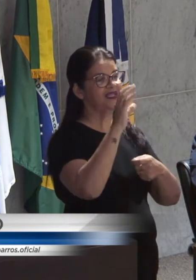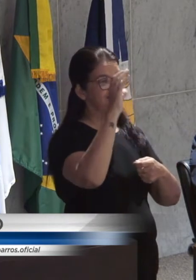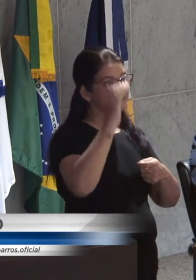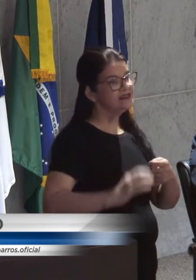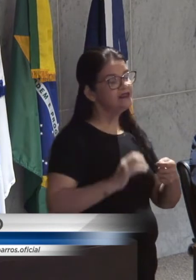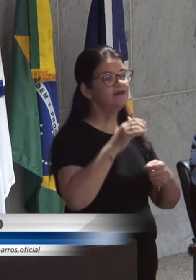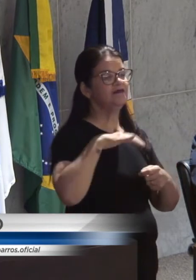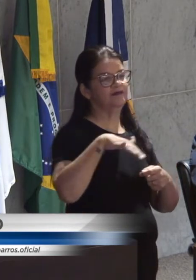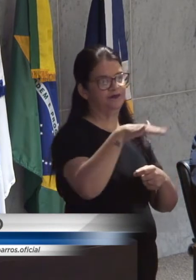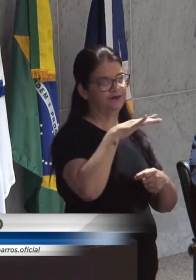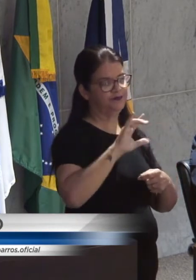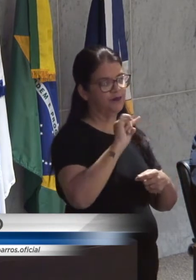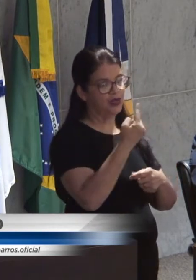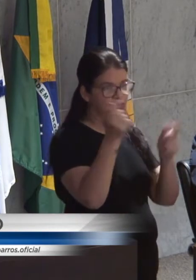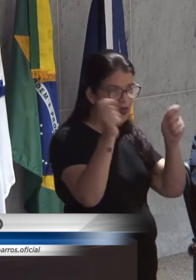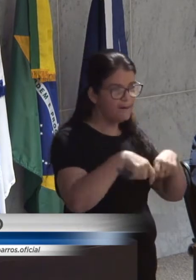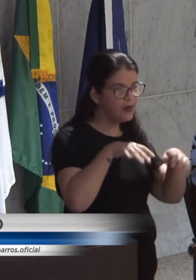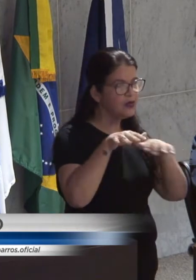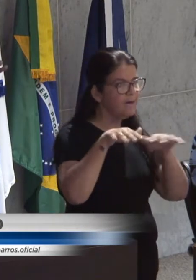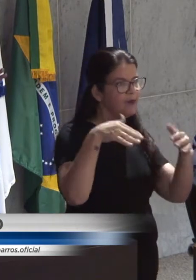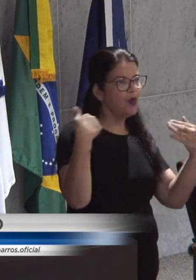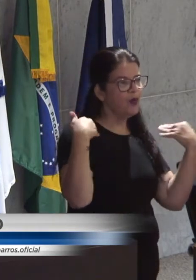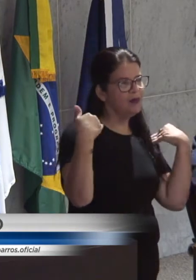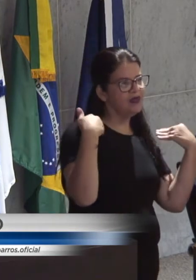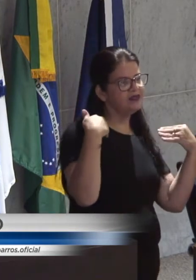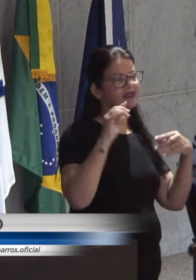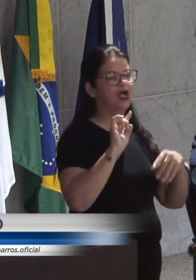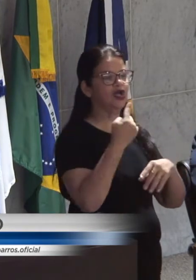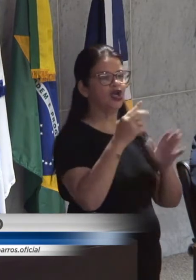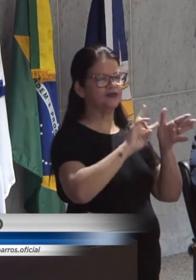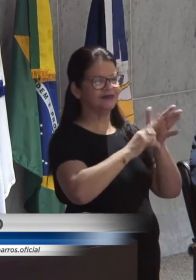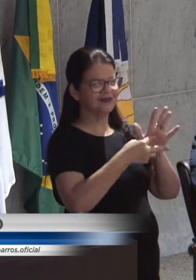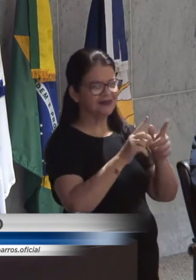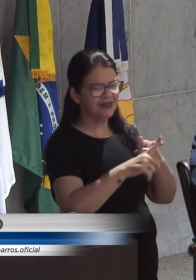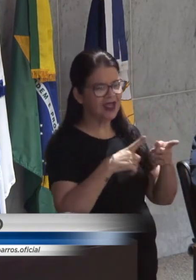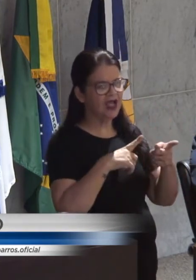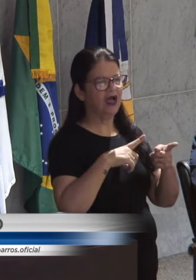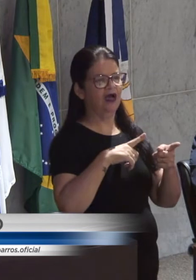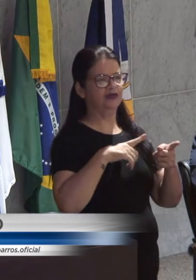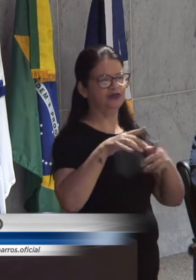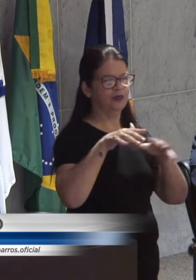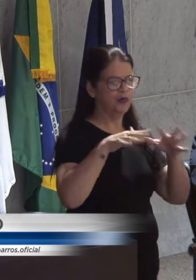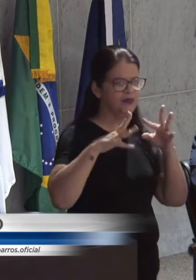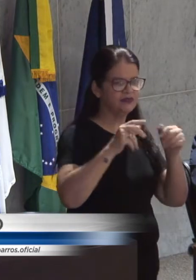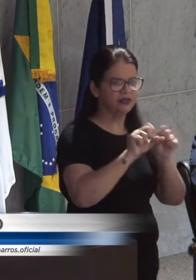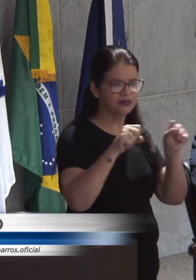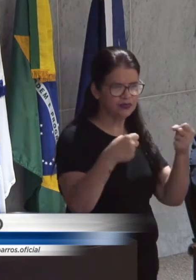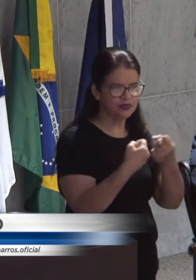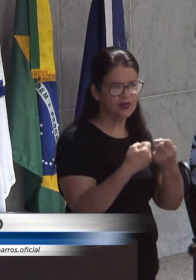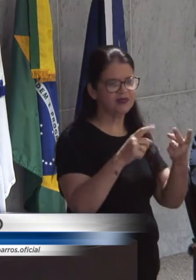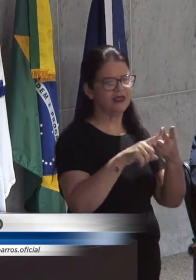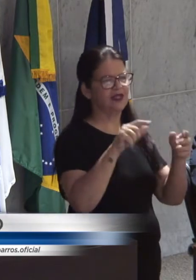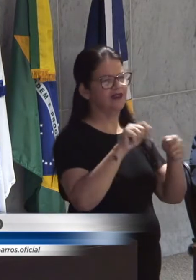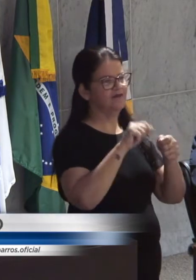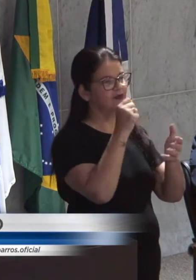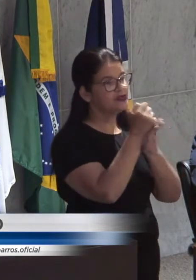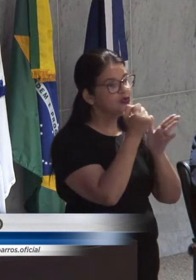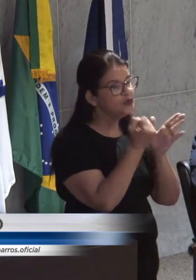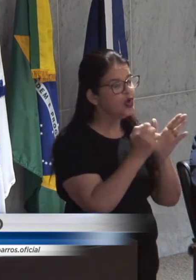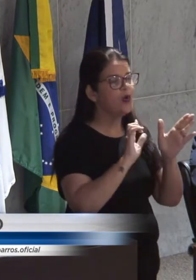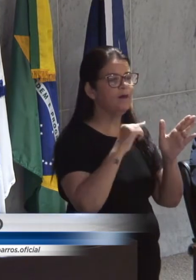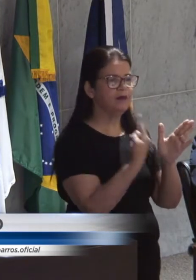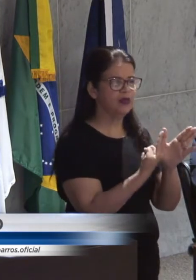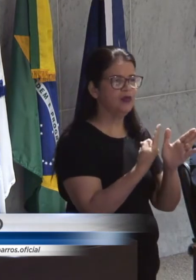uma ação civil pública, para a gente poder mobilizar os nossos sindicatos, mobilizar toda a sociedade, fazer um documento para a